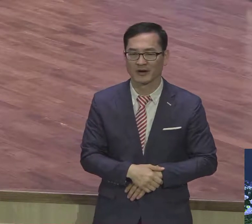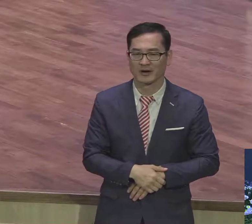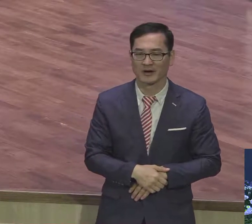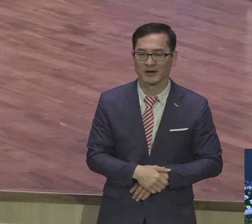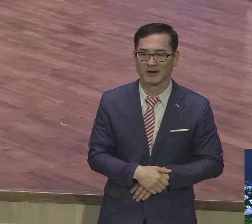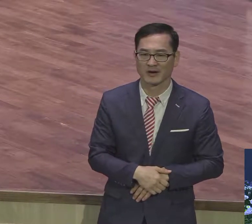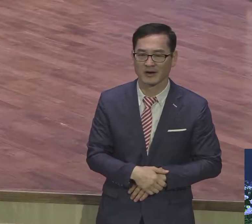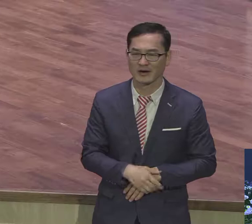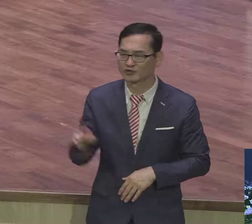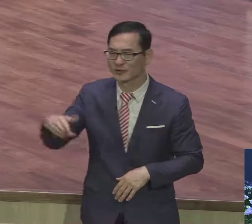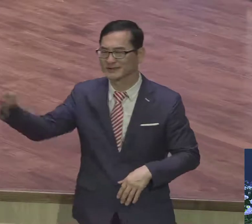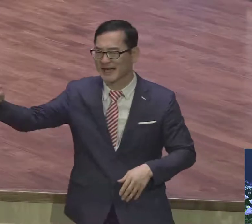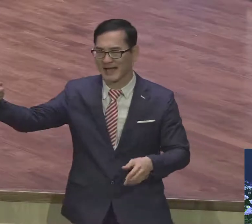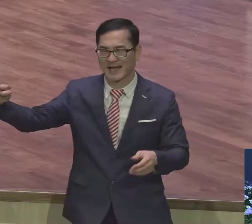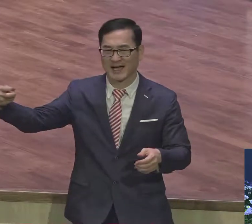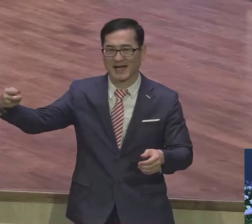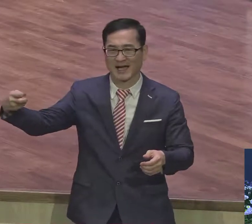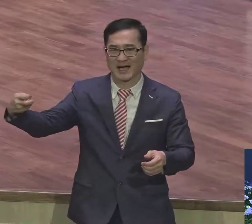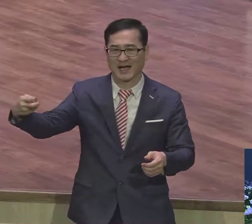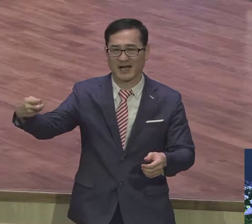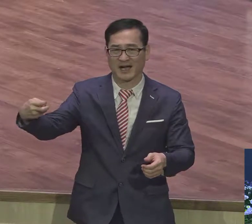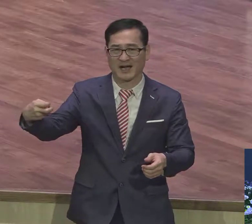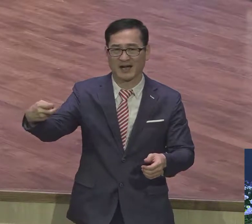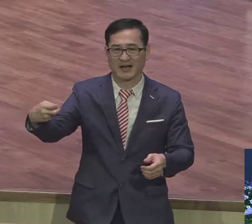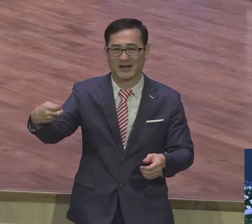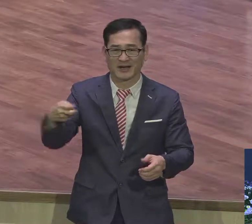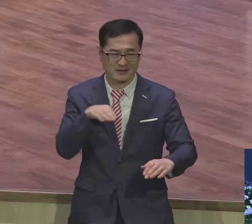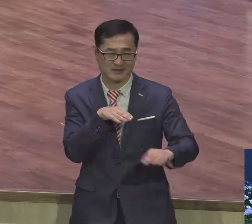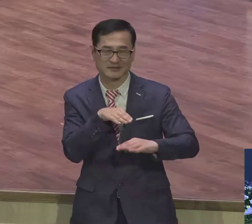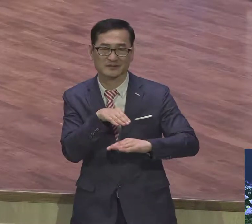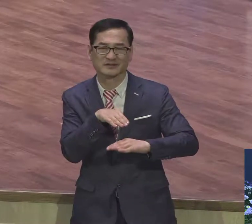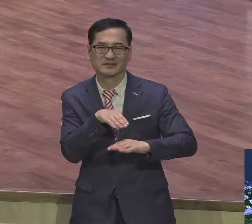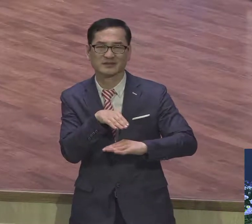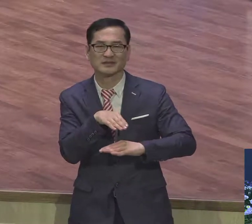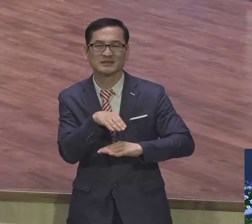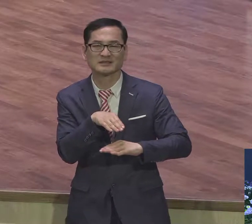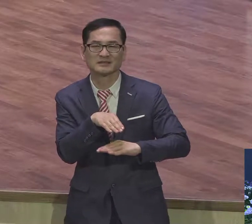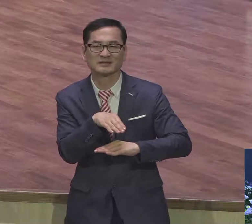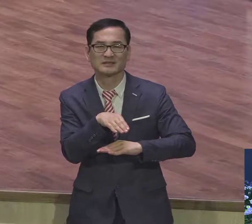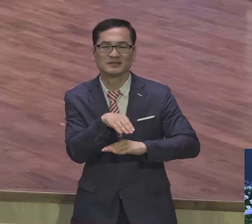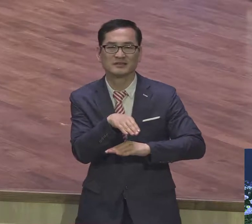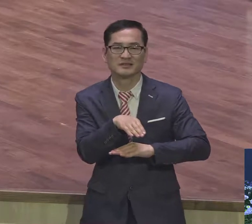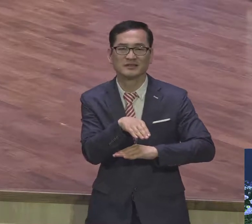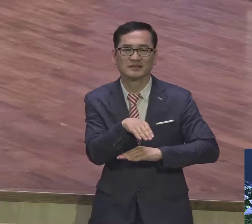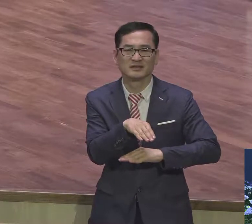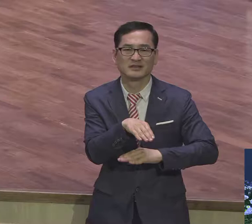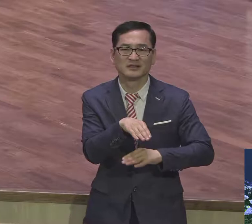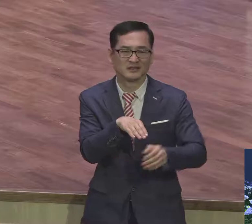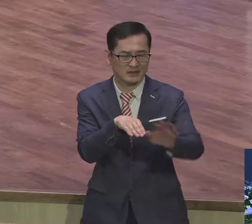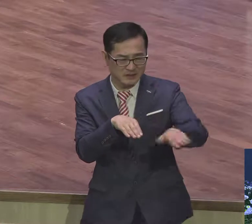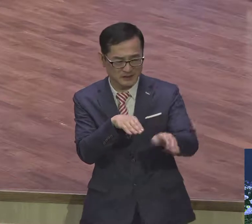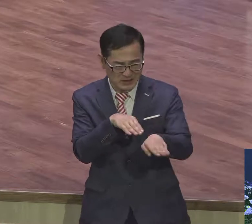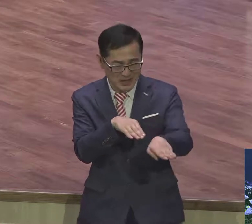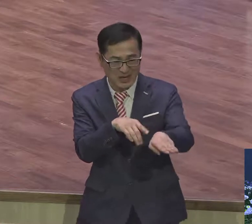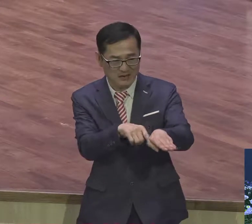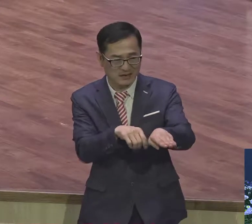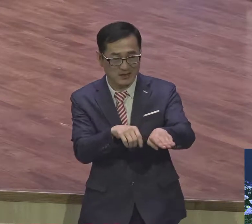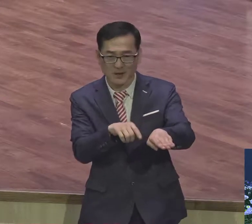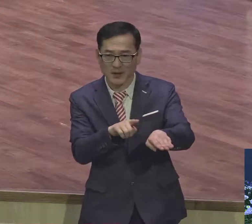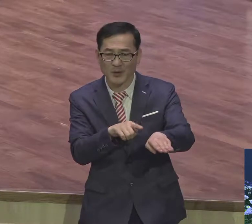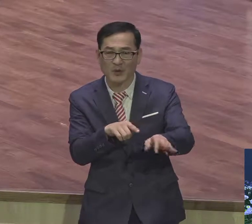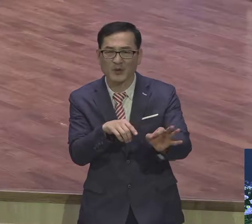앞에 차가 가더래 차 가길래 좀 벗겨 달라고 안 벗겨 주더래 막 가는데 계속 길이 왜 길이야 그렇게 가는데 계속 안 길을